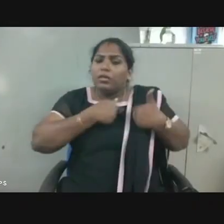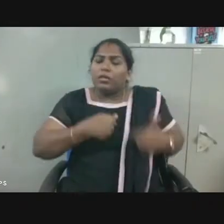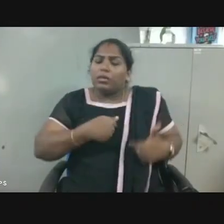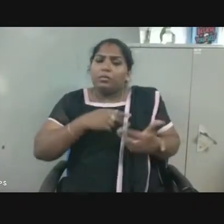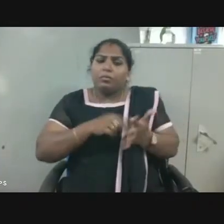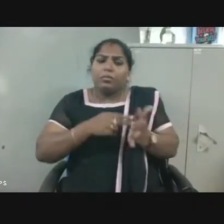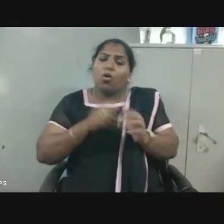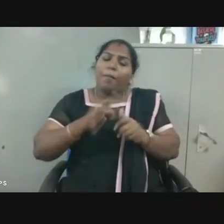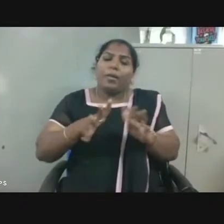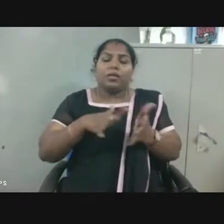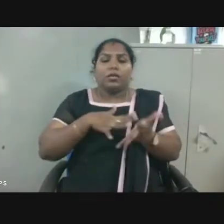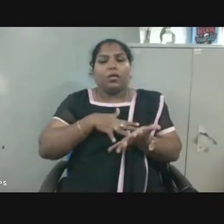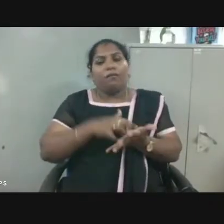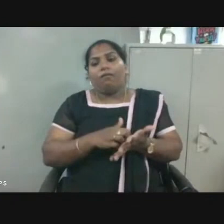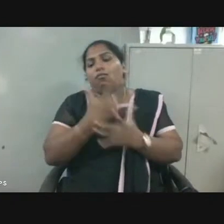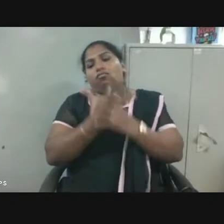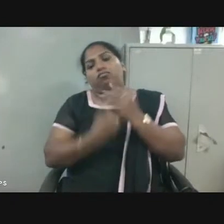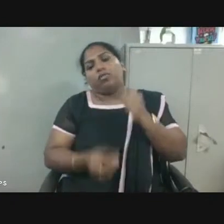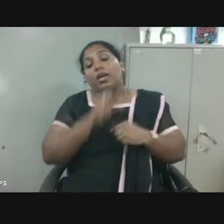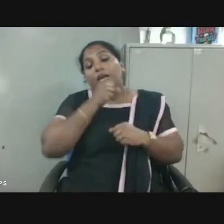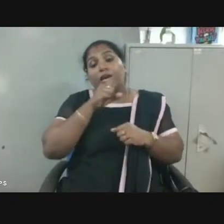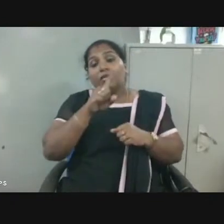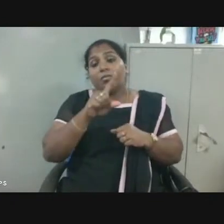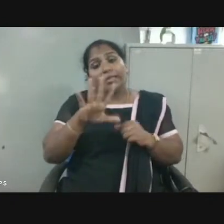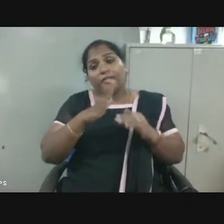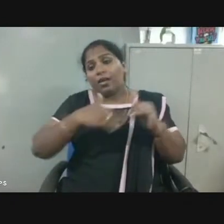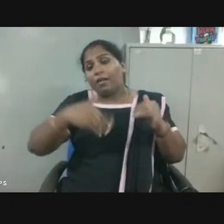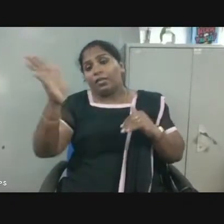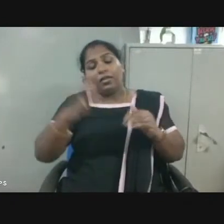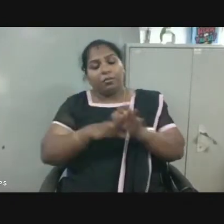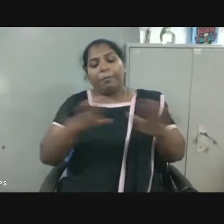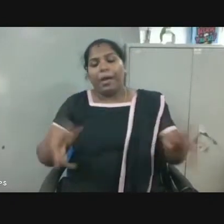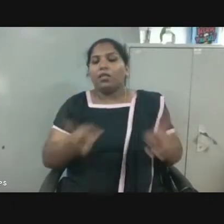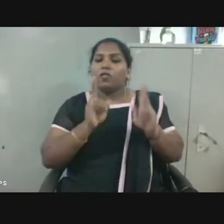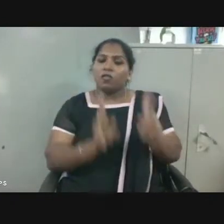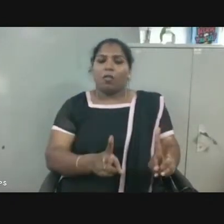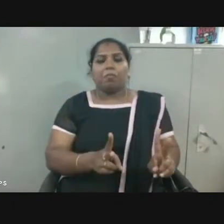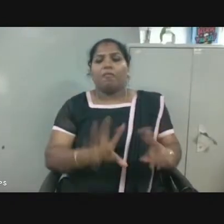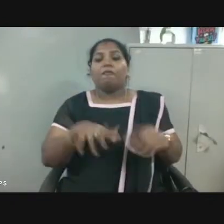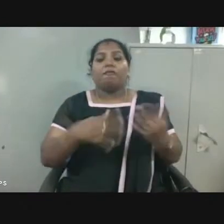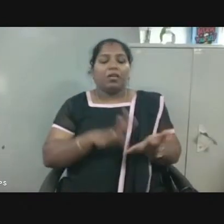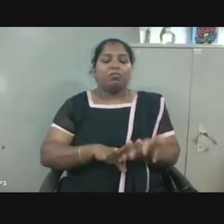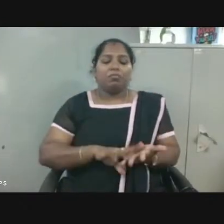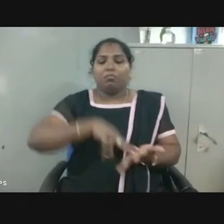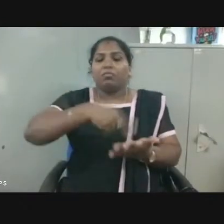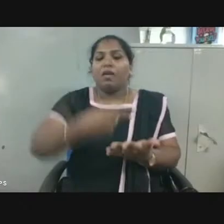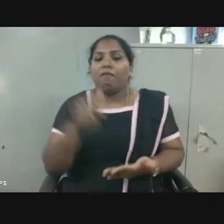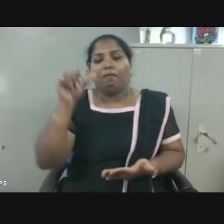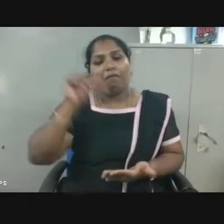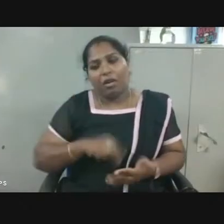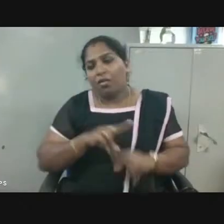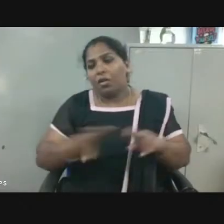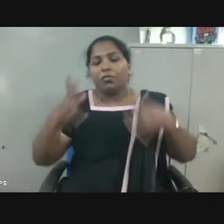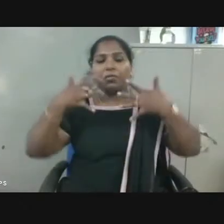ചെയറിലാണ്. ഒരു 10-12 വയസ്സ് ചെയ്യുമ്പോൾ കട്ടിലിൽ നിന്ന് എഴുന്നേക്കാനുള്ള ബുദ്ധിമുട്ട് വരും. കാരണം ഇവിടെ ബാക്കിയുള്ള എല്ലാ മസിലിനെയും ഇത് ബാധിച്ചിട്ട് മസിലുകളുടെ